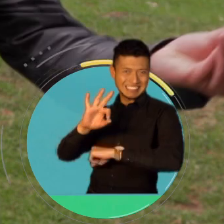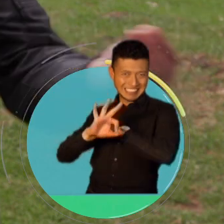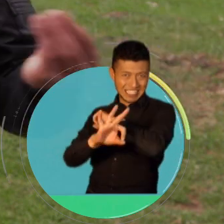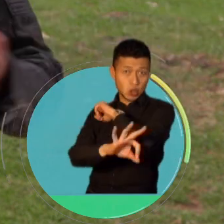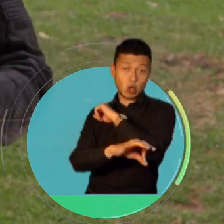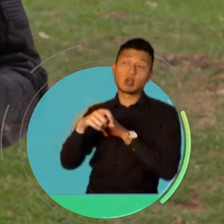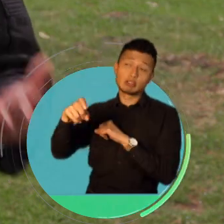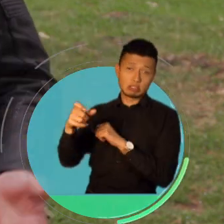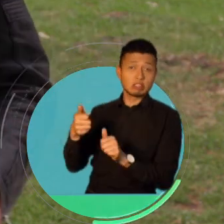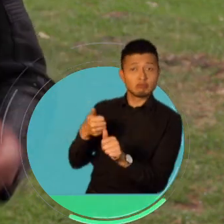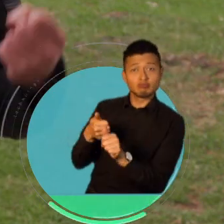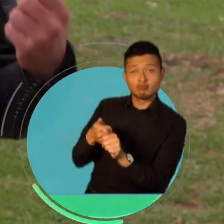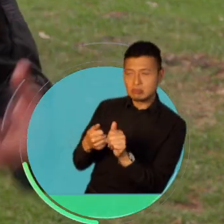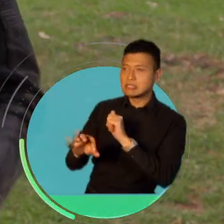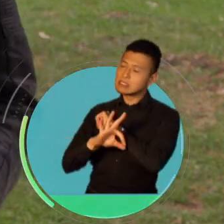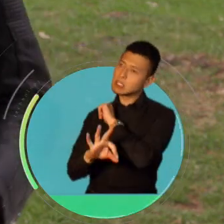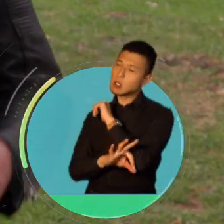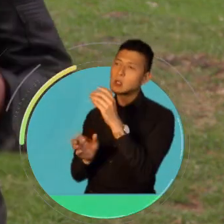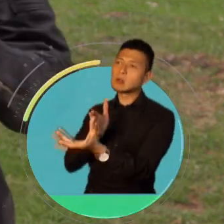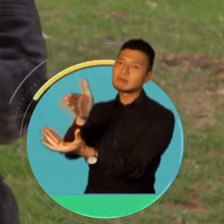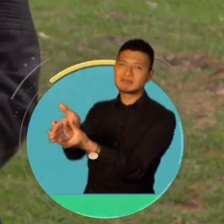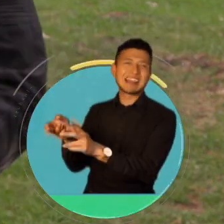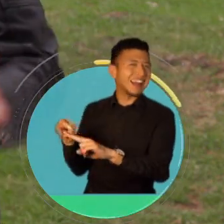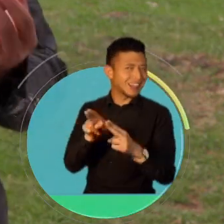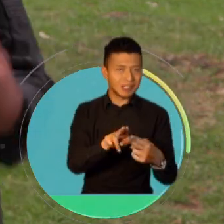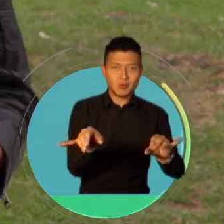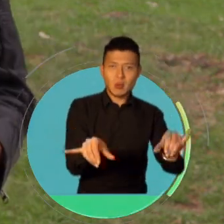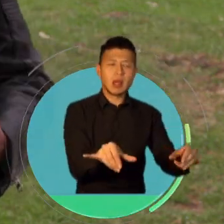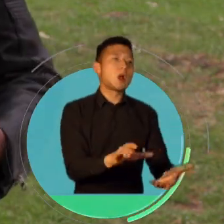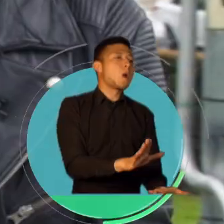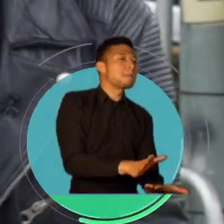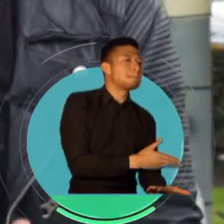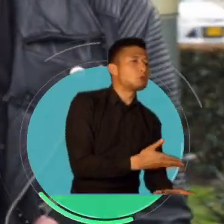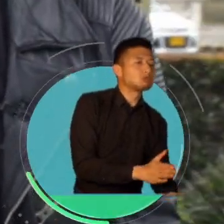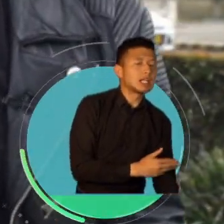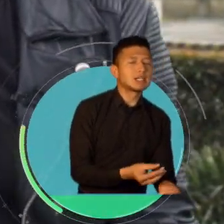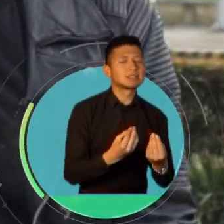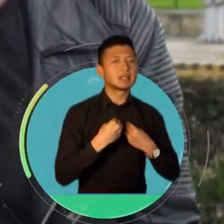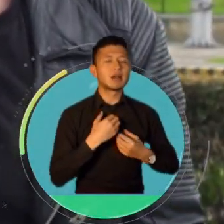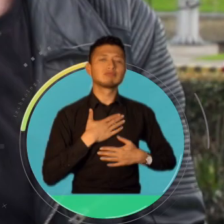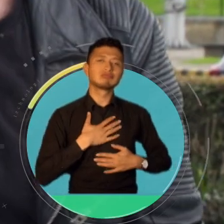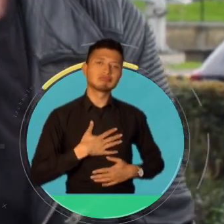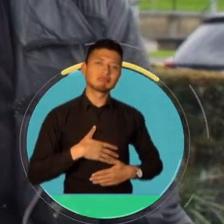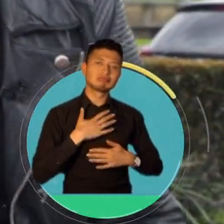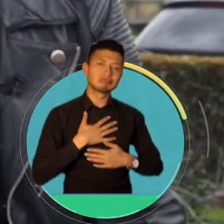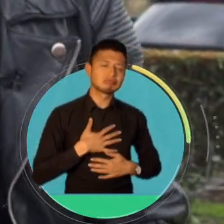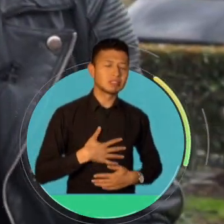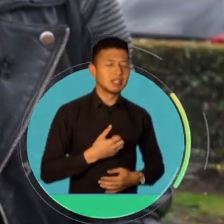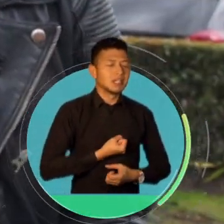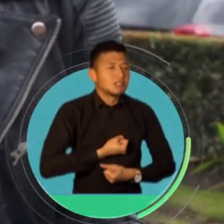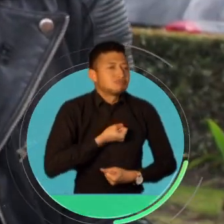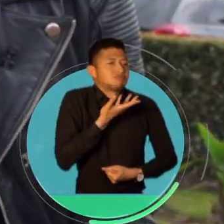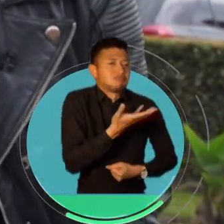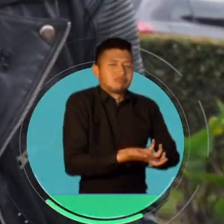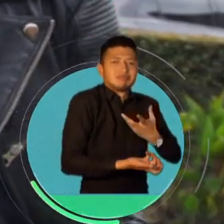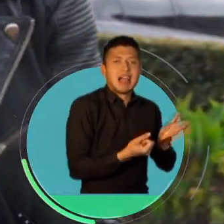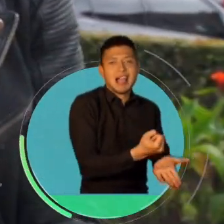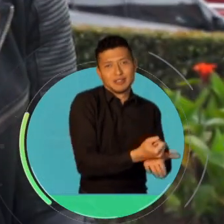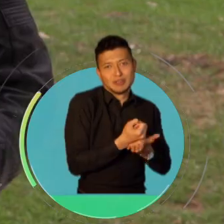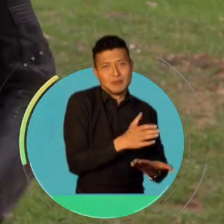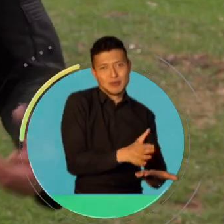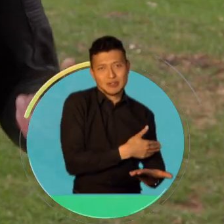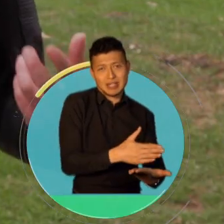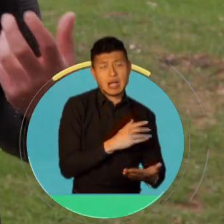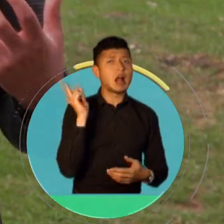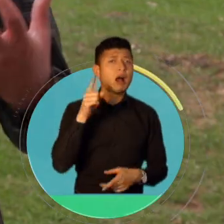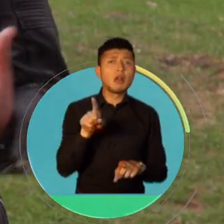de ciertas regiones de ciertos lugares de ciertas ciudades de ciertos países su música tiene características que los hacen muy muy especiales